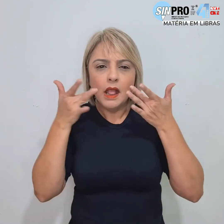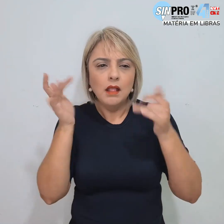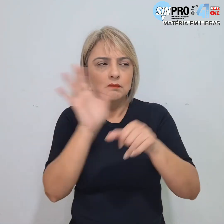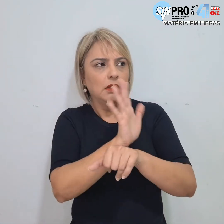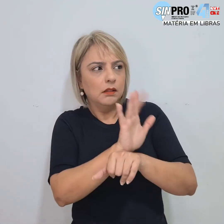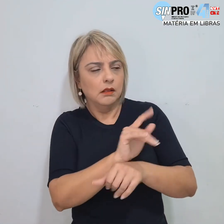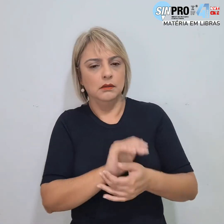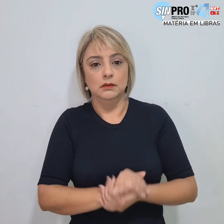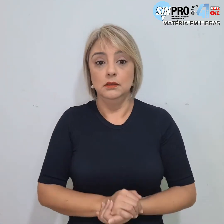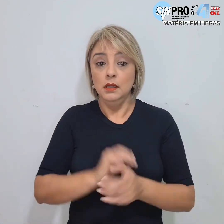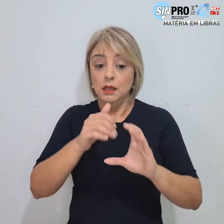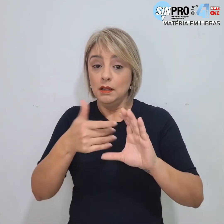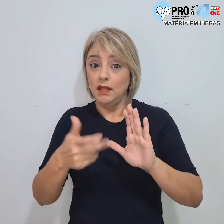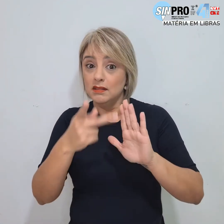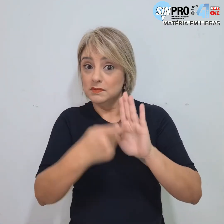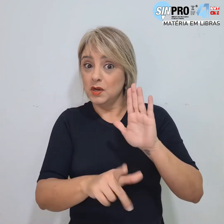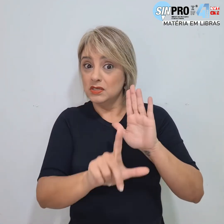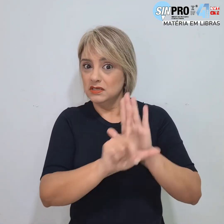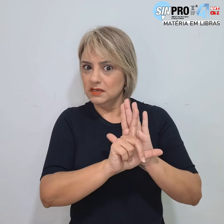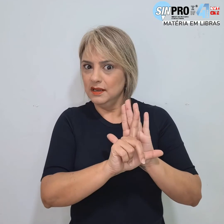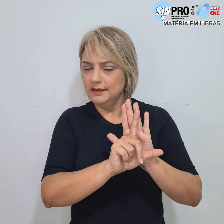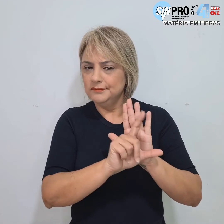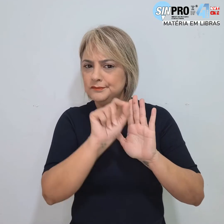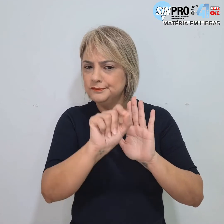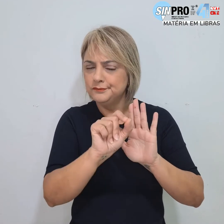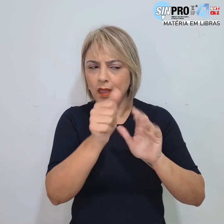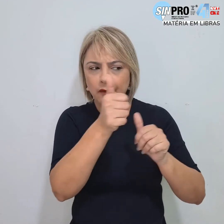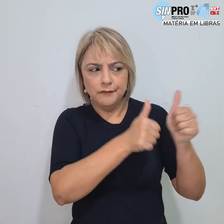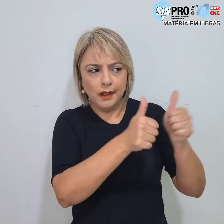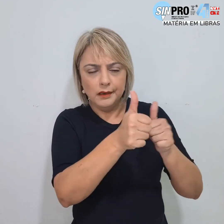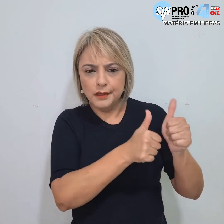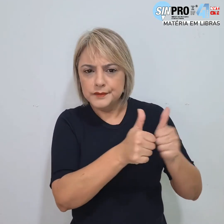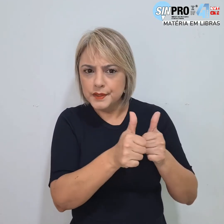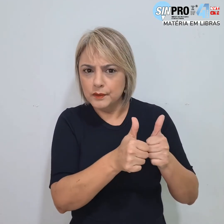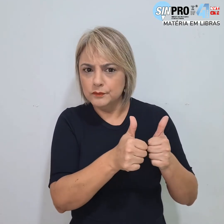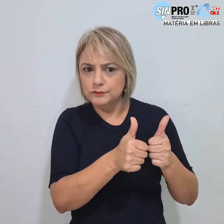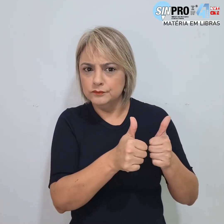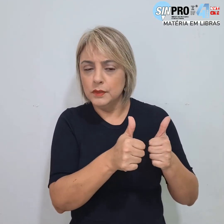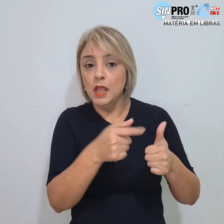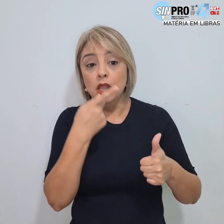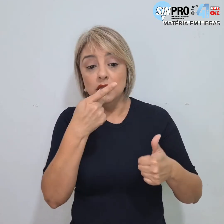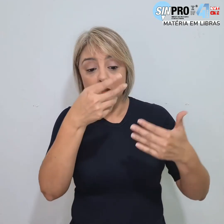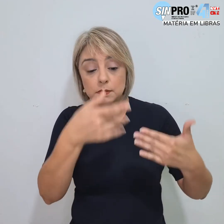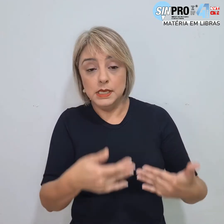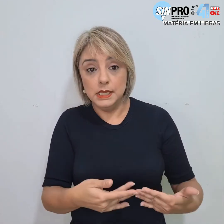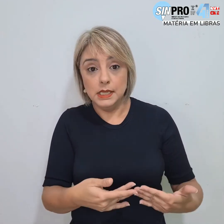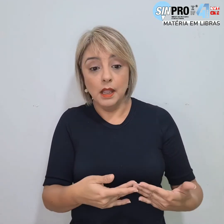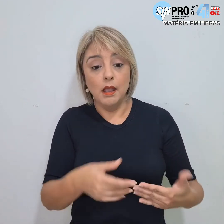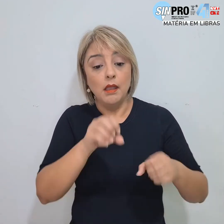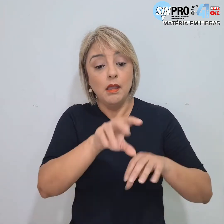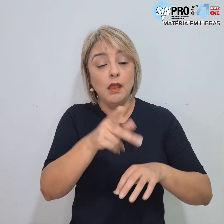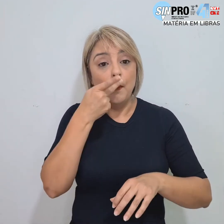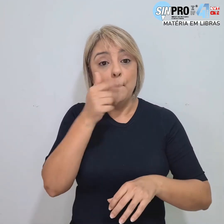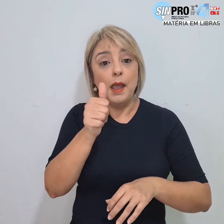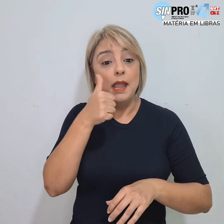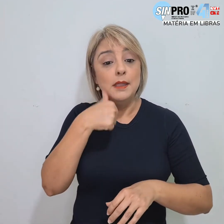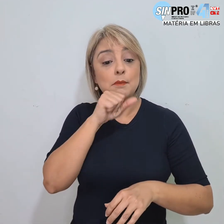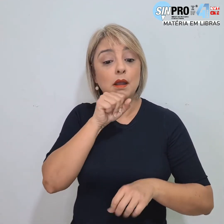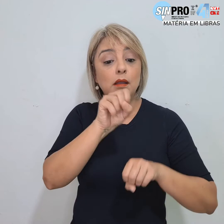Há aspectos desse PL, como a avaliação, que diz que quem dá a aula são os pais,